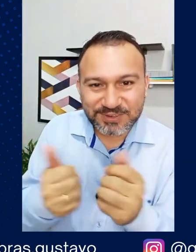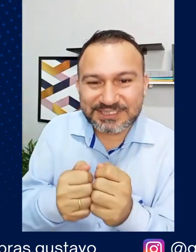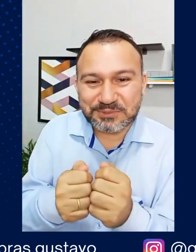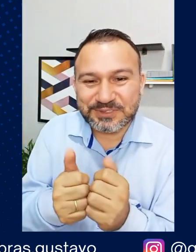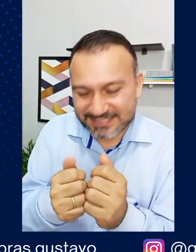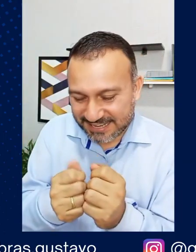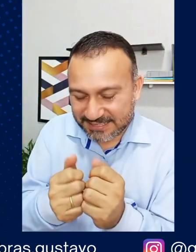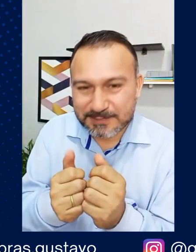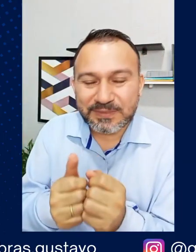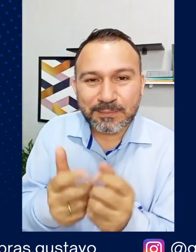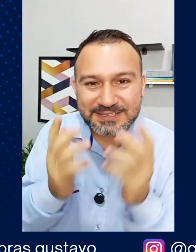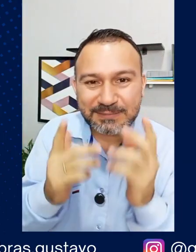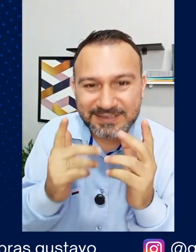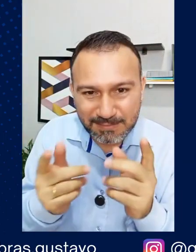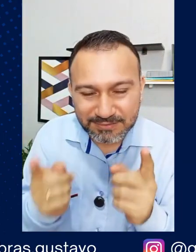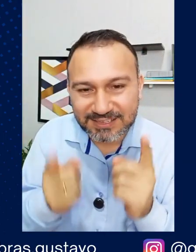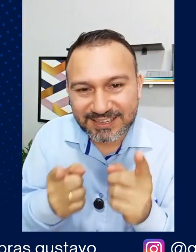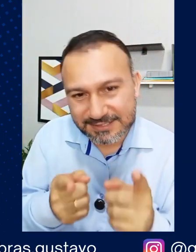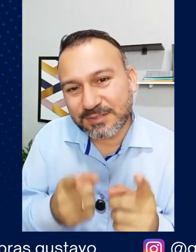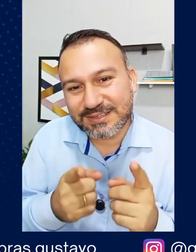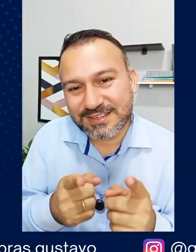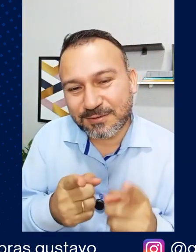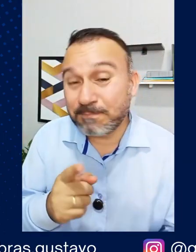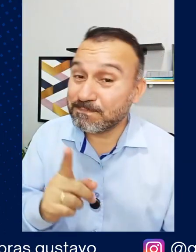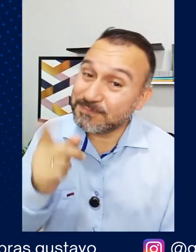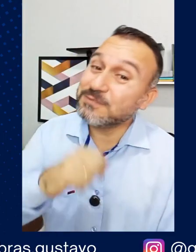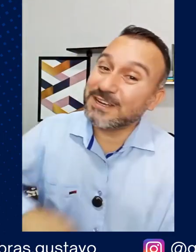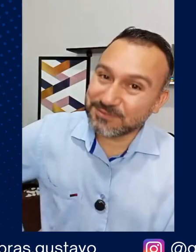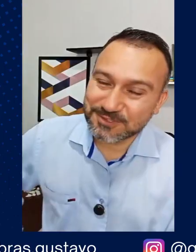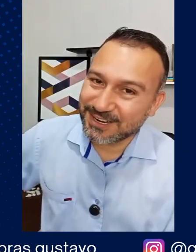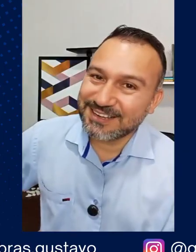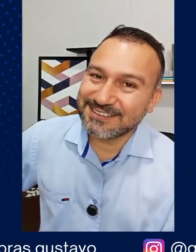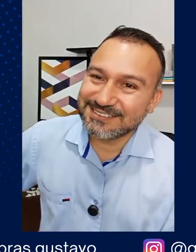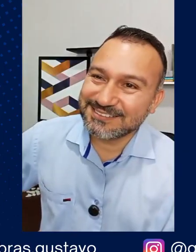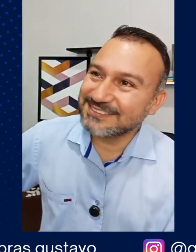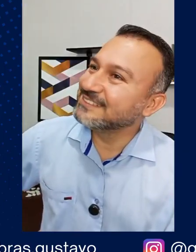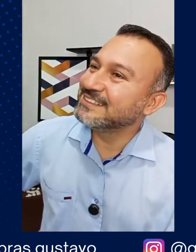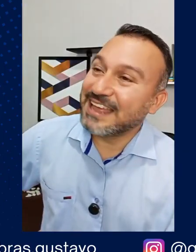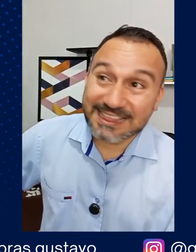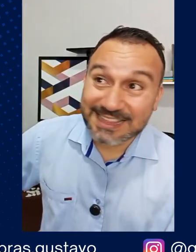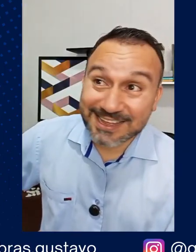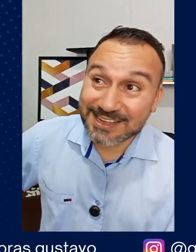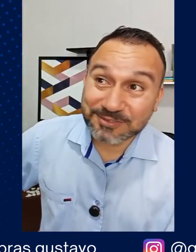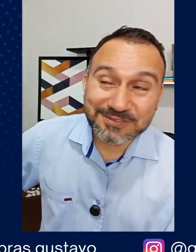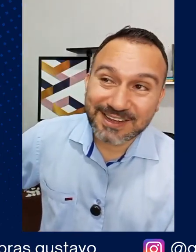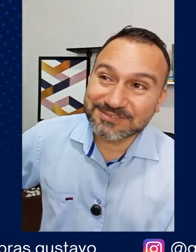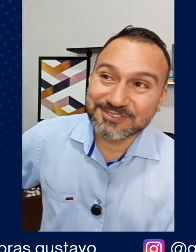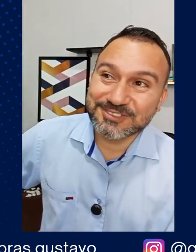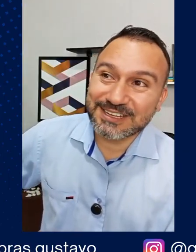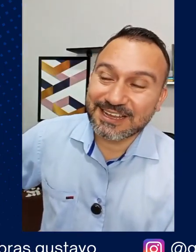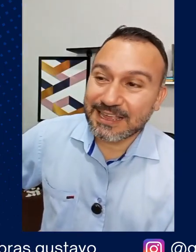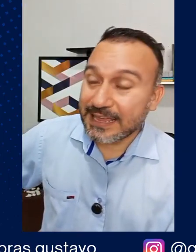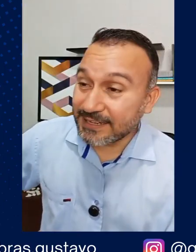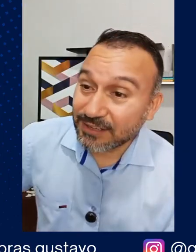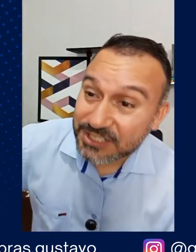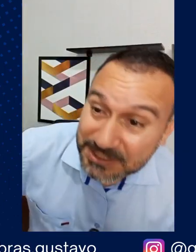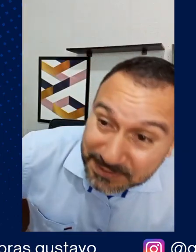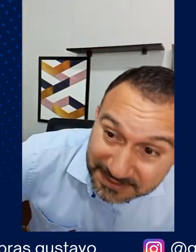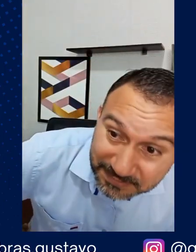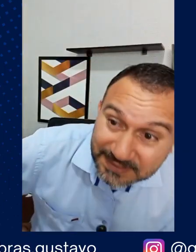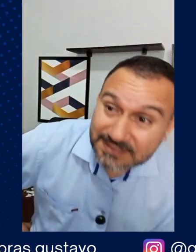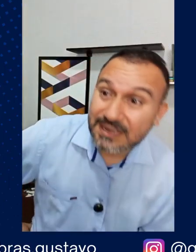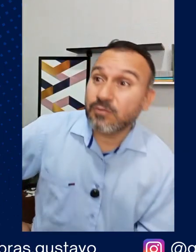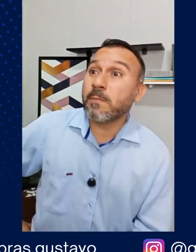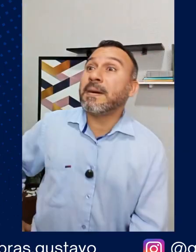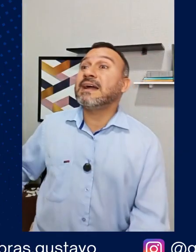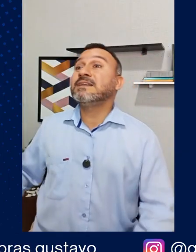Você encontra muitos sinais. Mas você está percebendo que nessa situação não vai funcionar? Não, não vai funcionar. Então a gente